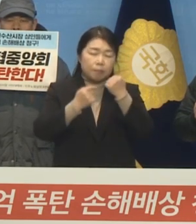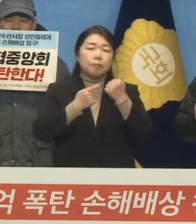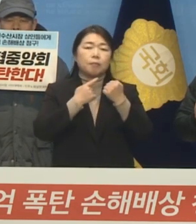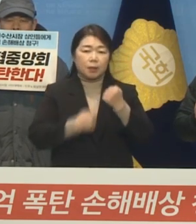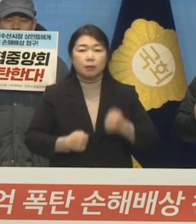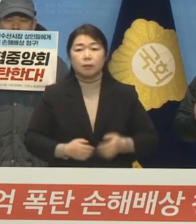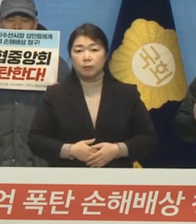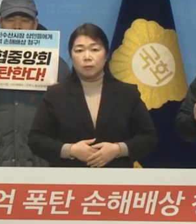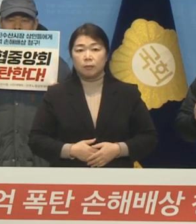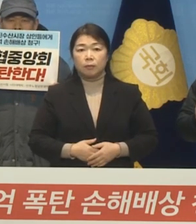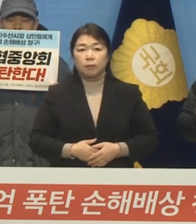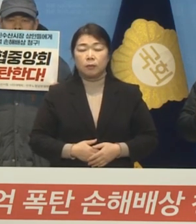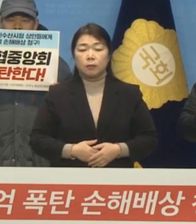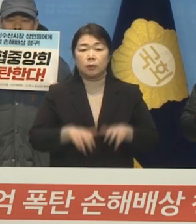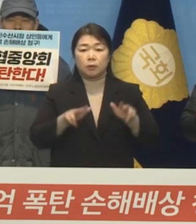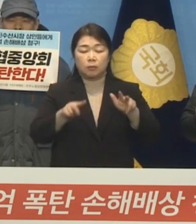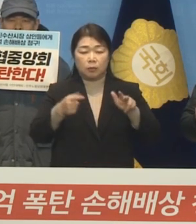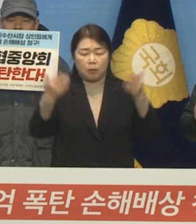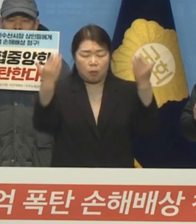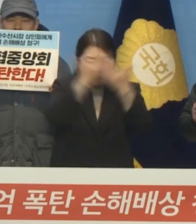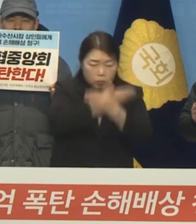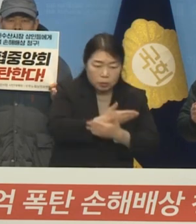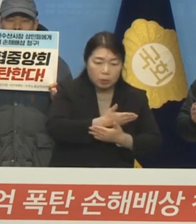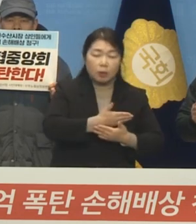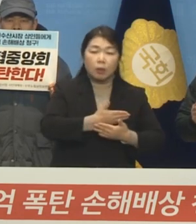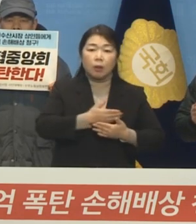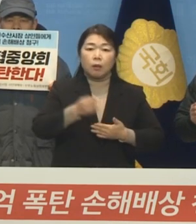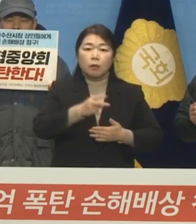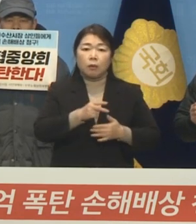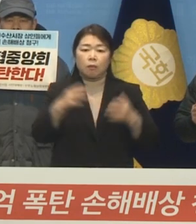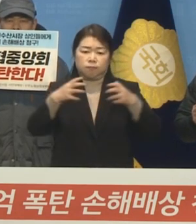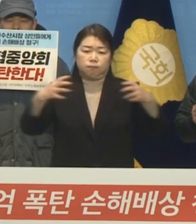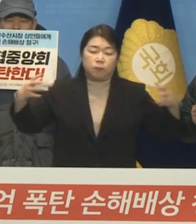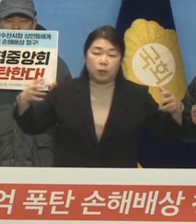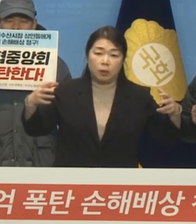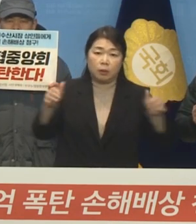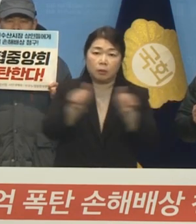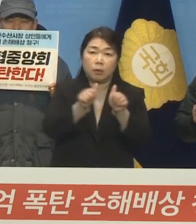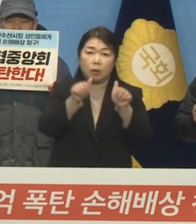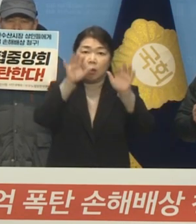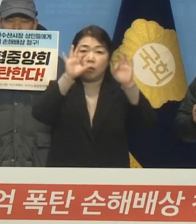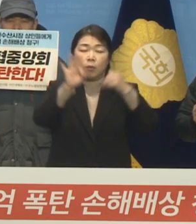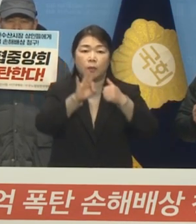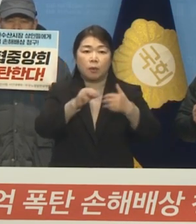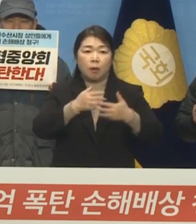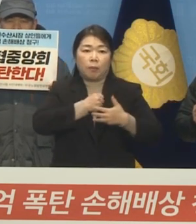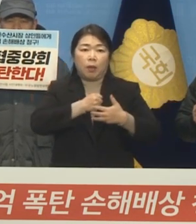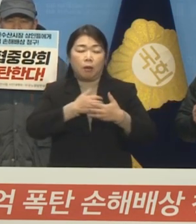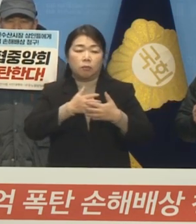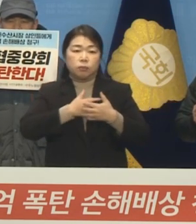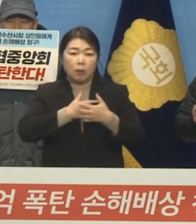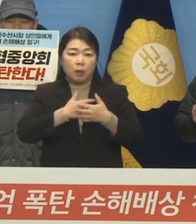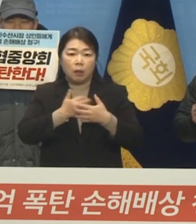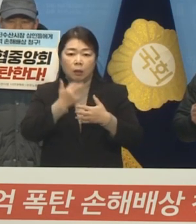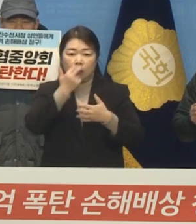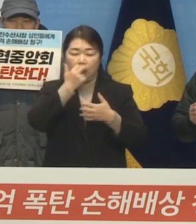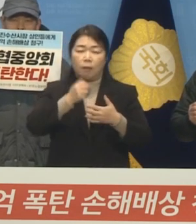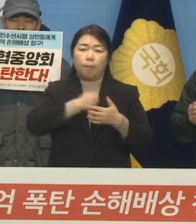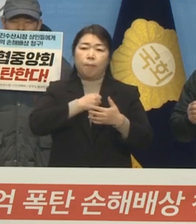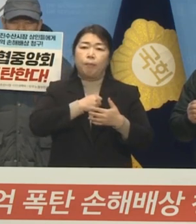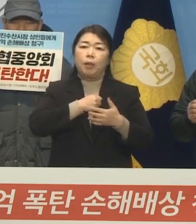겪었습니다. 아직도 어두운 곳, 덩치 큰 남자들을 보면 가슴이 떨리고 숨이